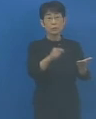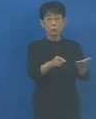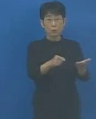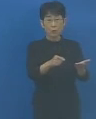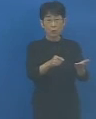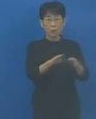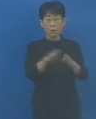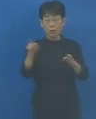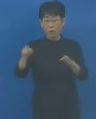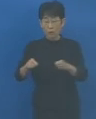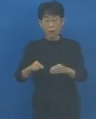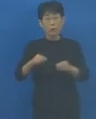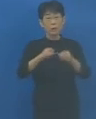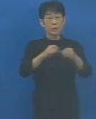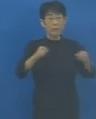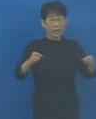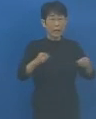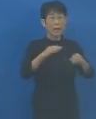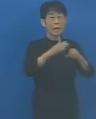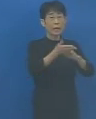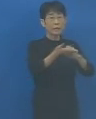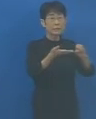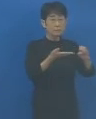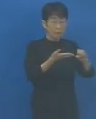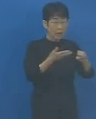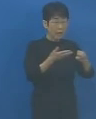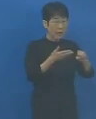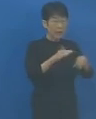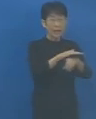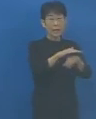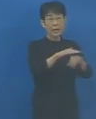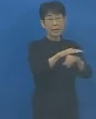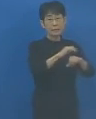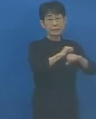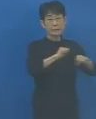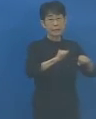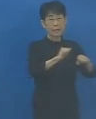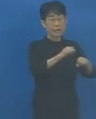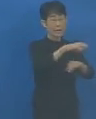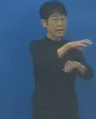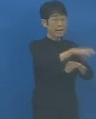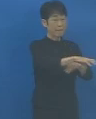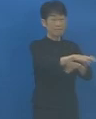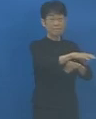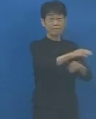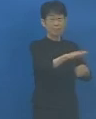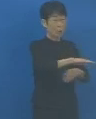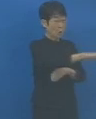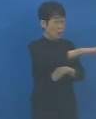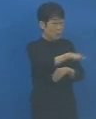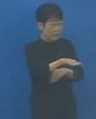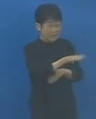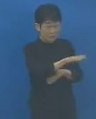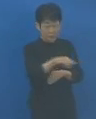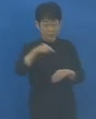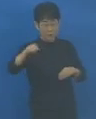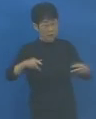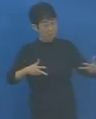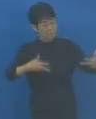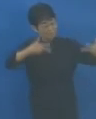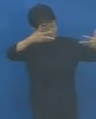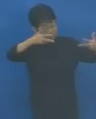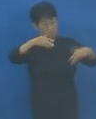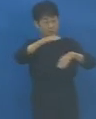にございますけれども、長島愛生園の関係者の皆様にもリモートでつないで、それ